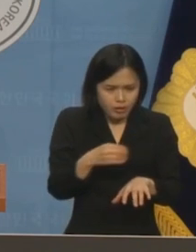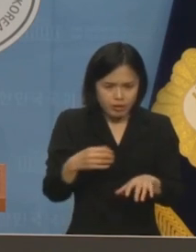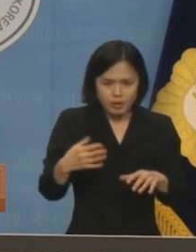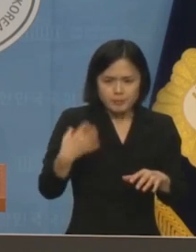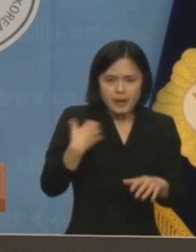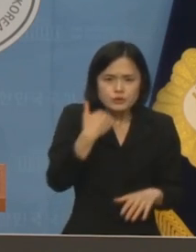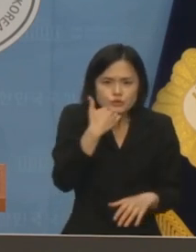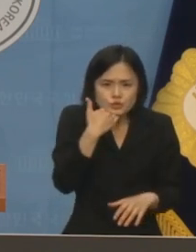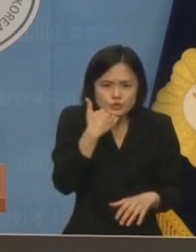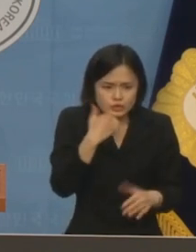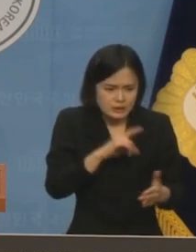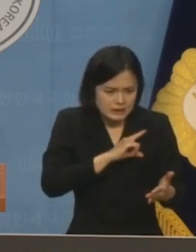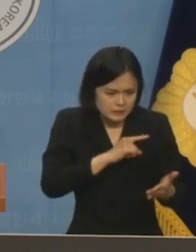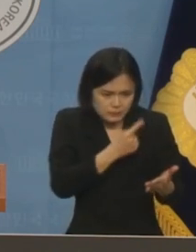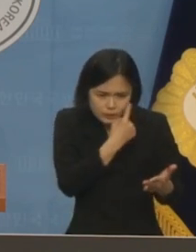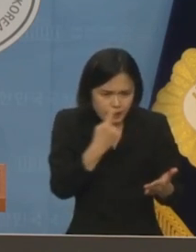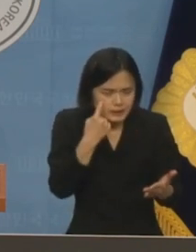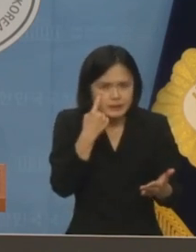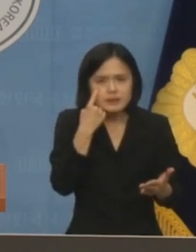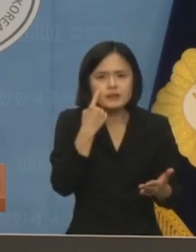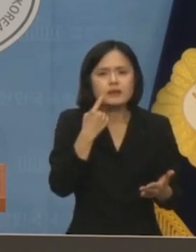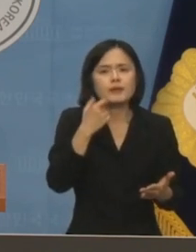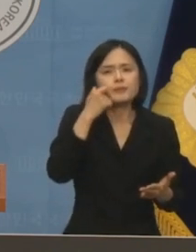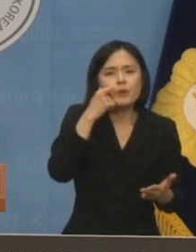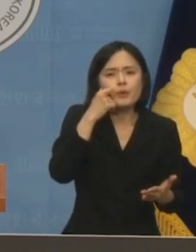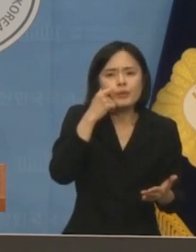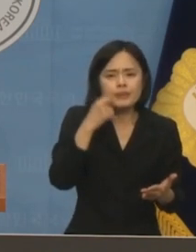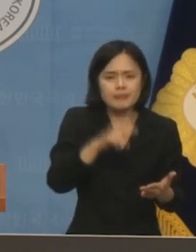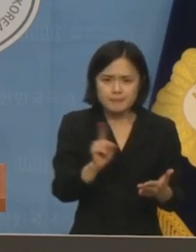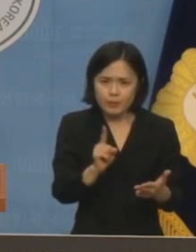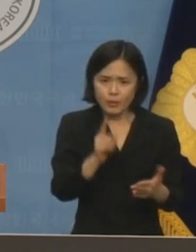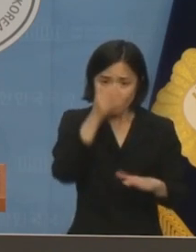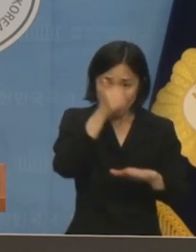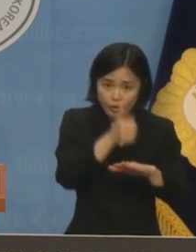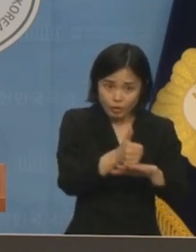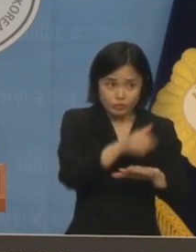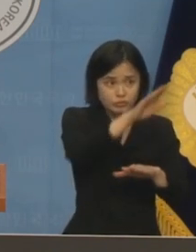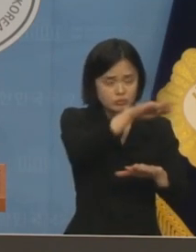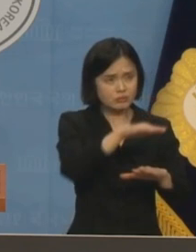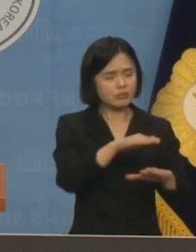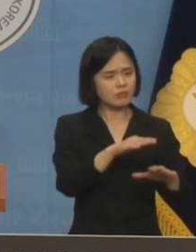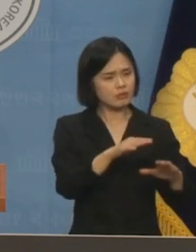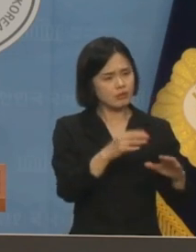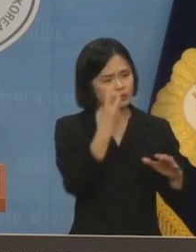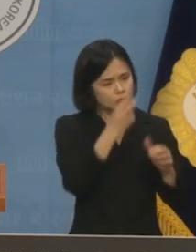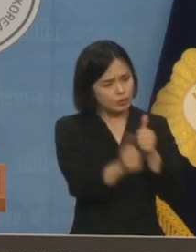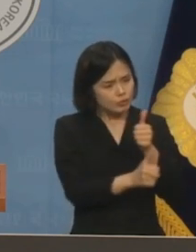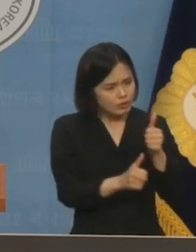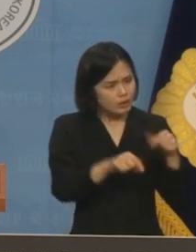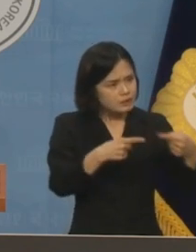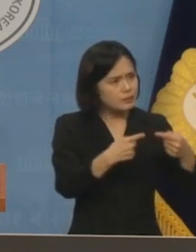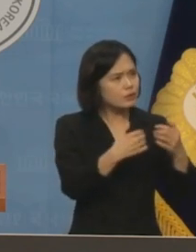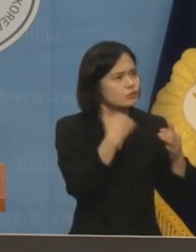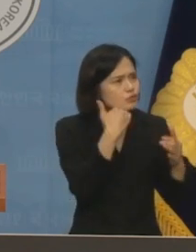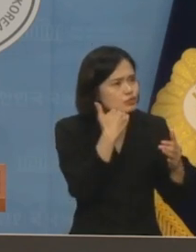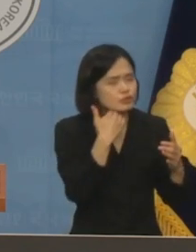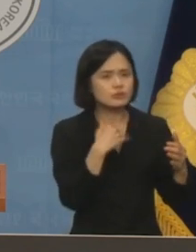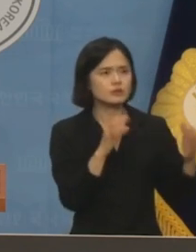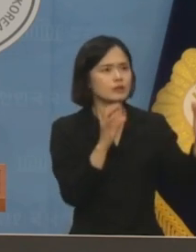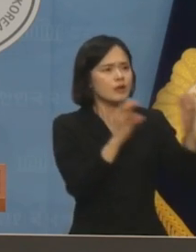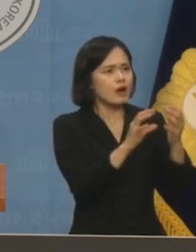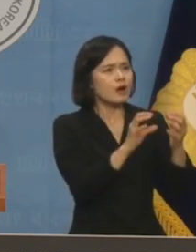의의를 제기했지만 신원식 국방부 장관은 우리의 면담 요청을 거절하다가 곧바로 순직 결정을 발표하고